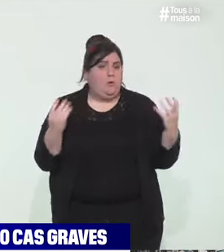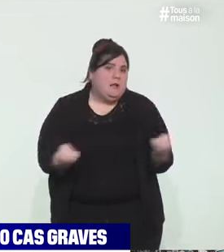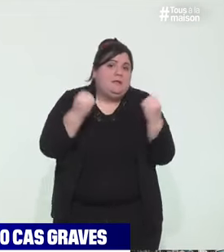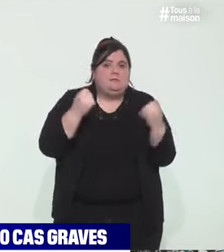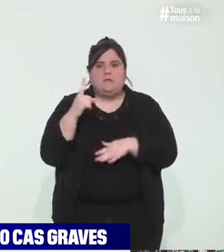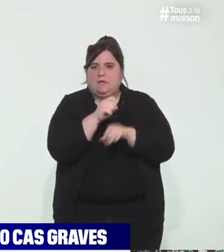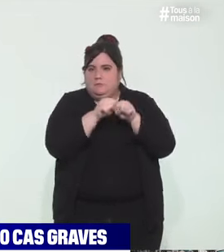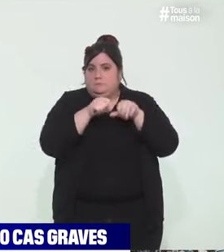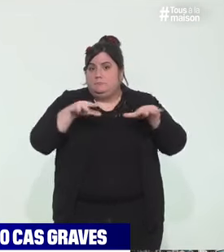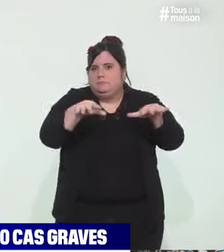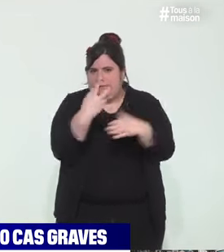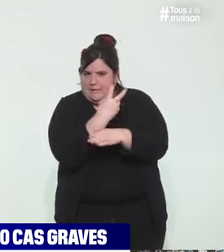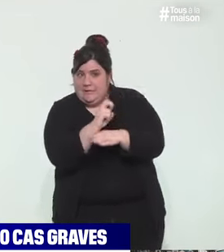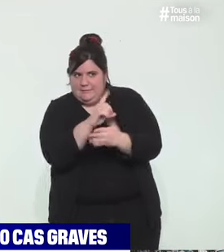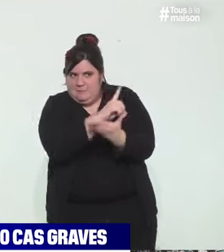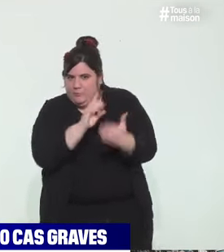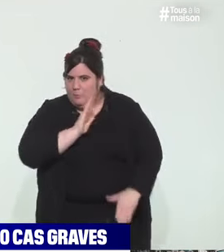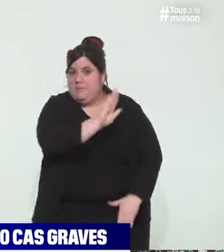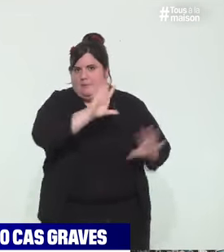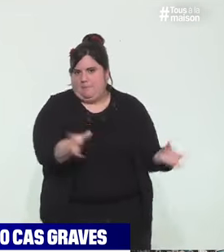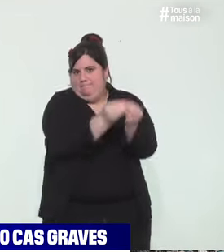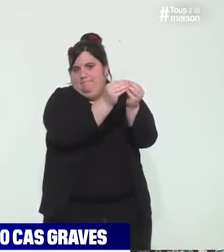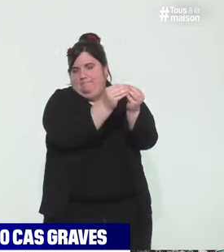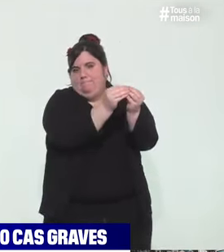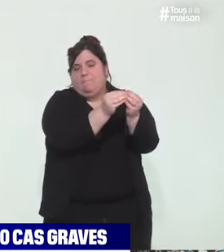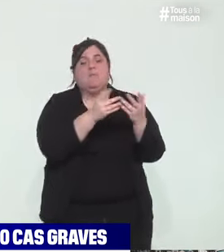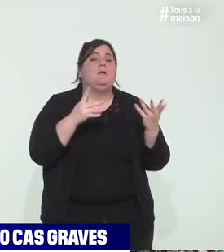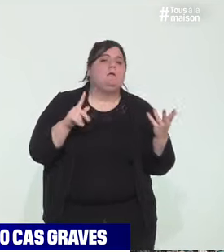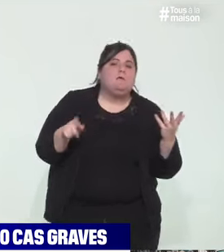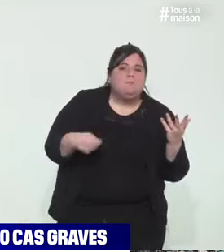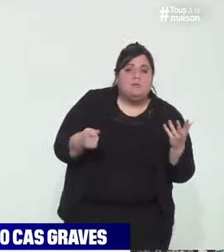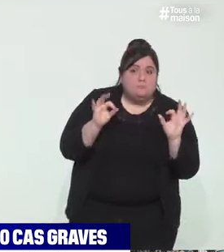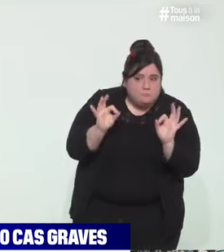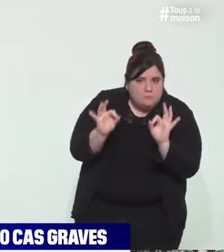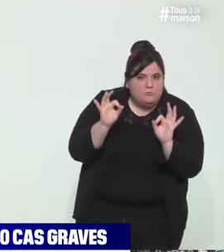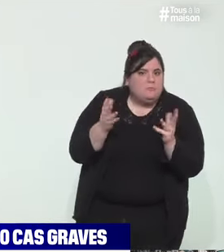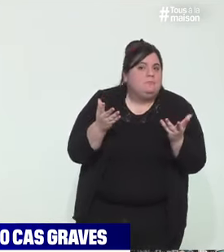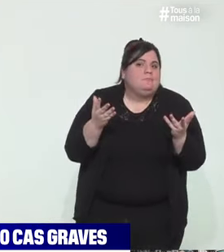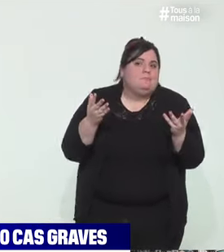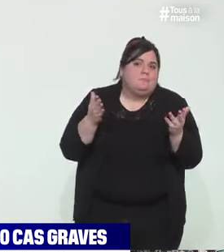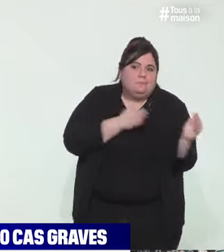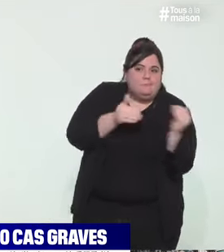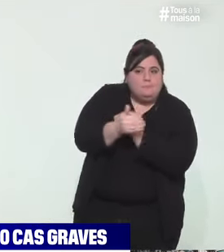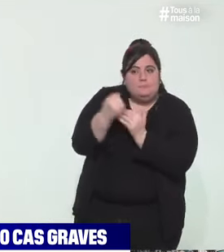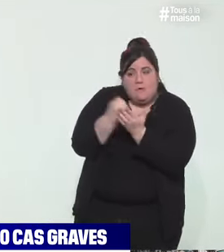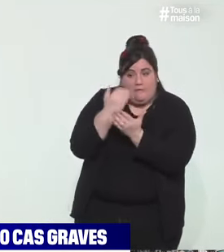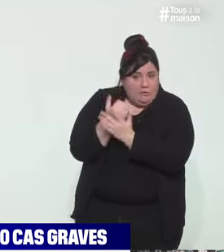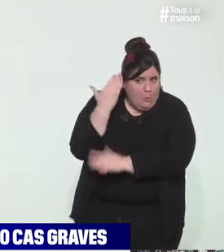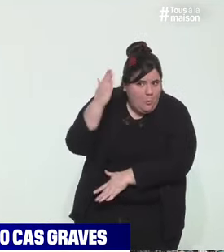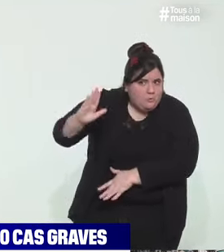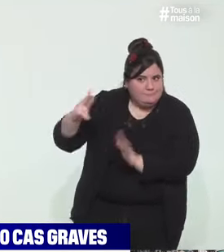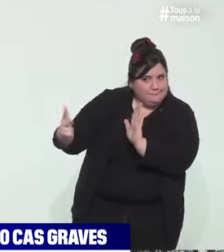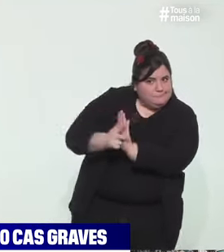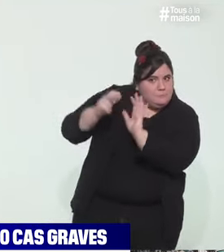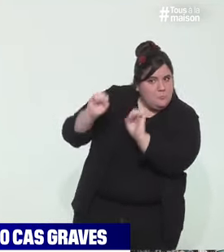le risque d'infection dans le département. Ensuite, effectivement, comme vous le dites, il peut y avoir d'autres éléments qui nous confirment